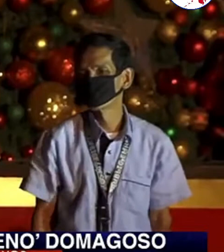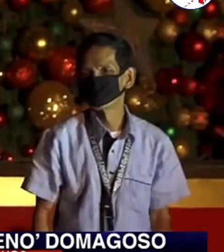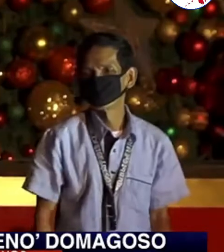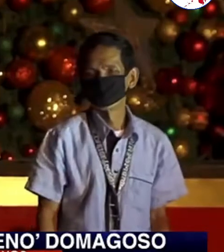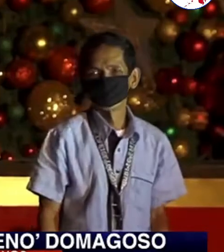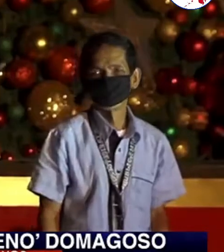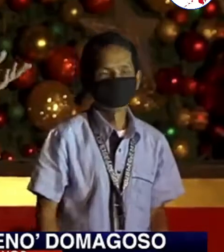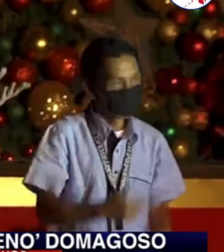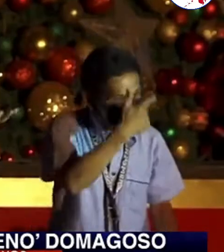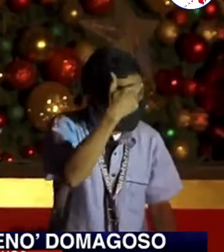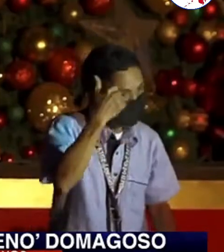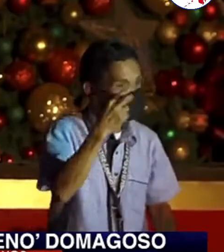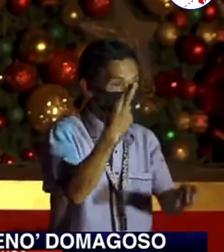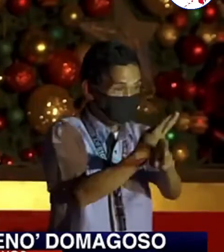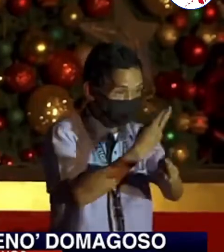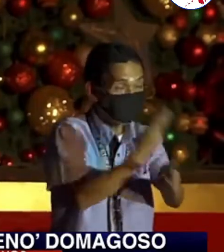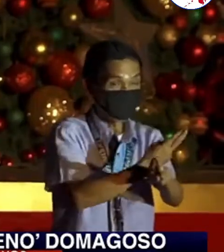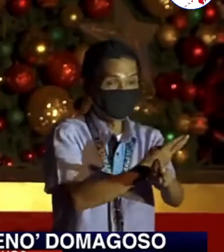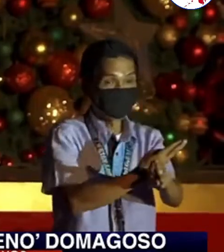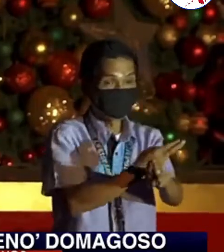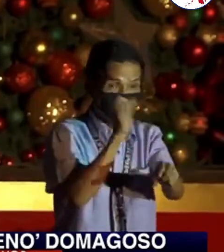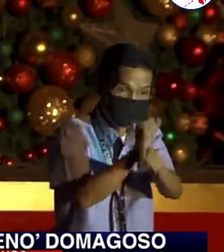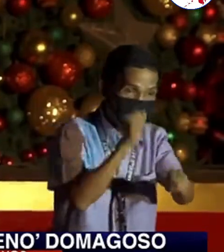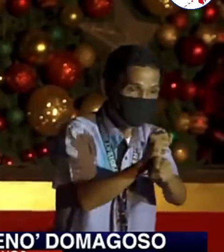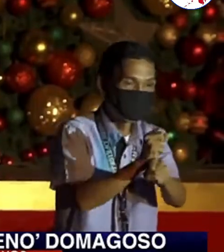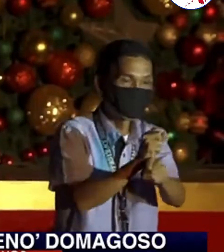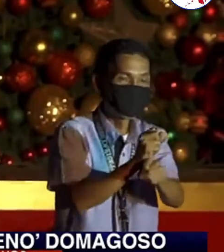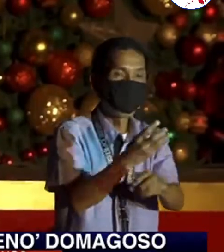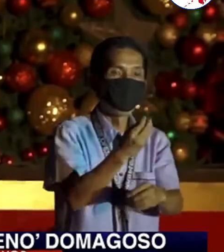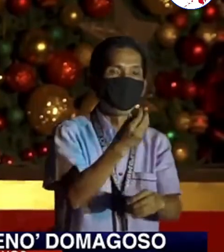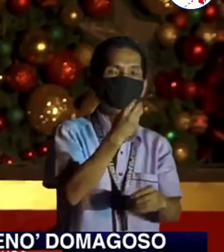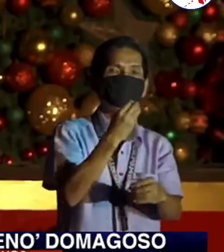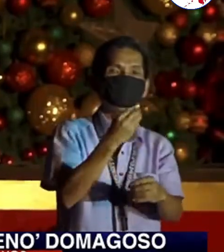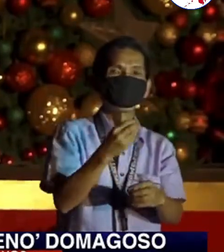O dahil yung regular, tumama sana, ano?